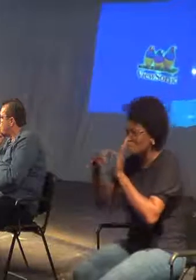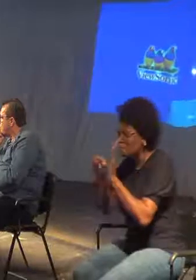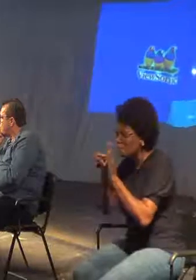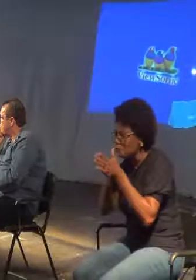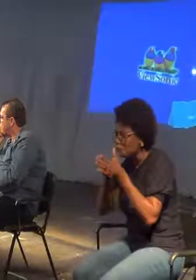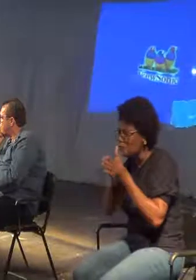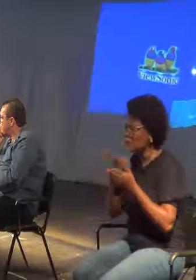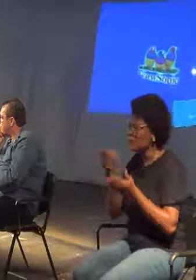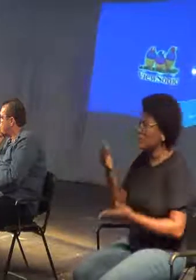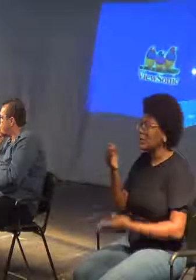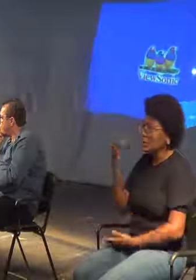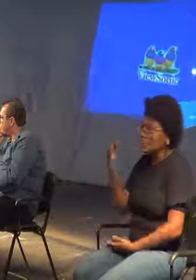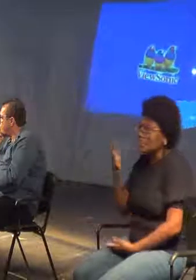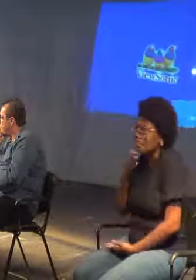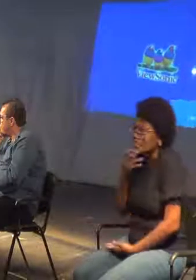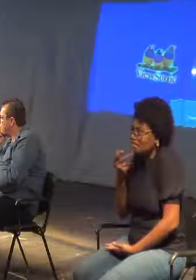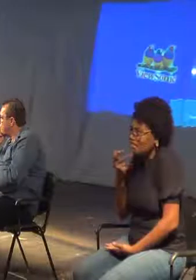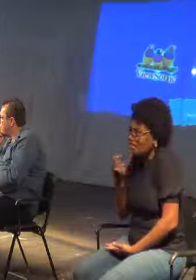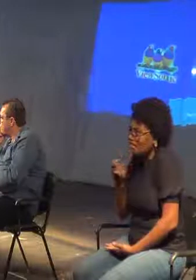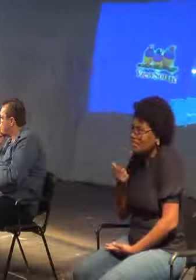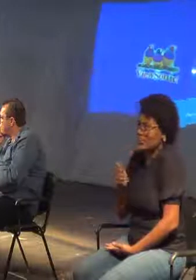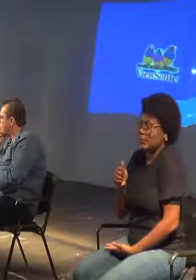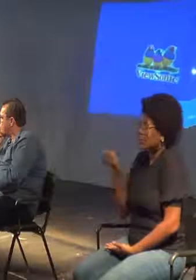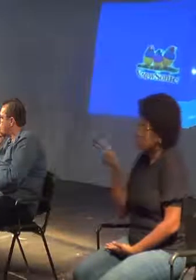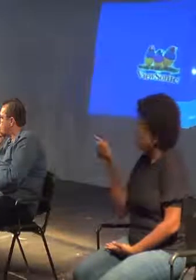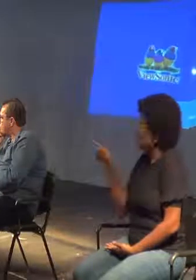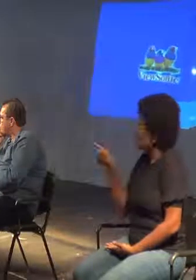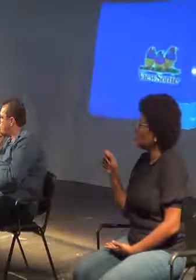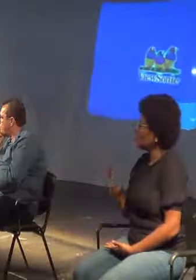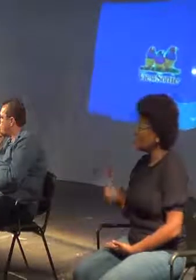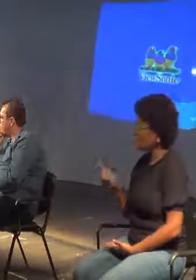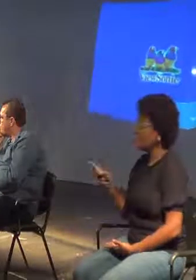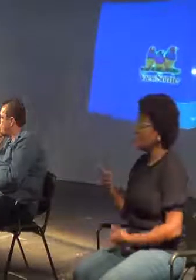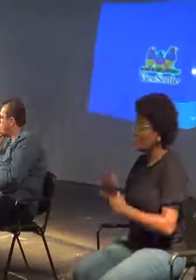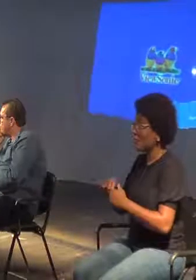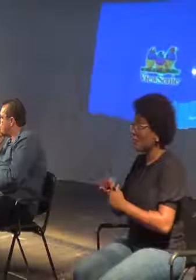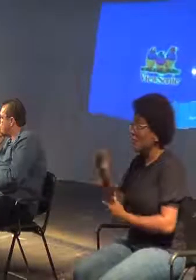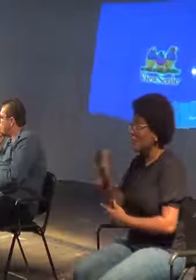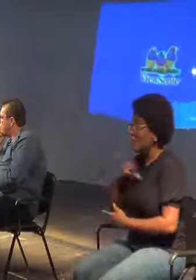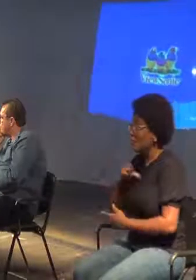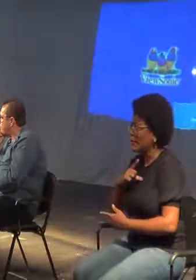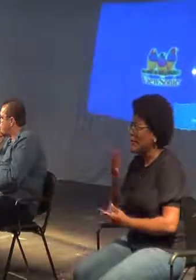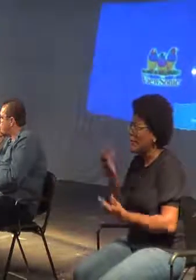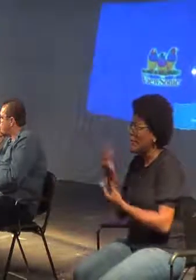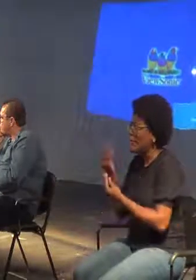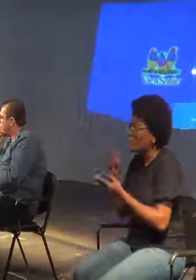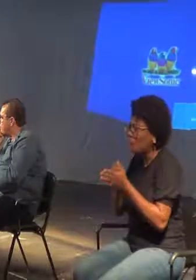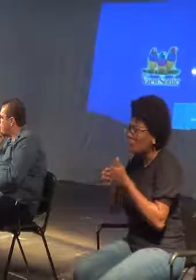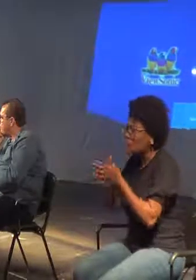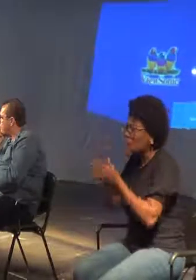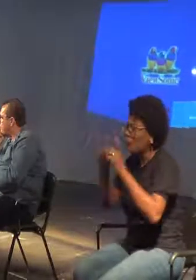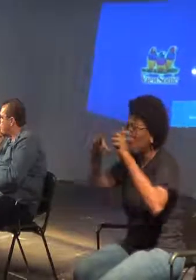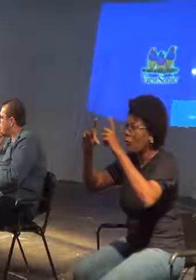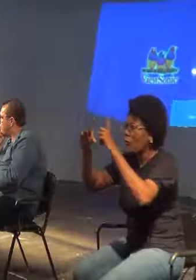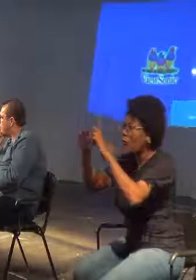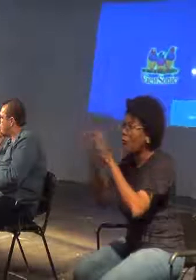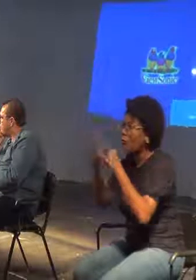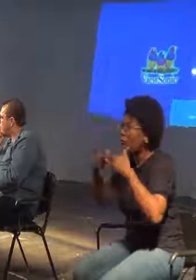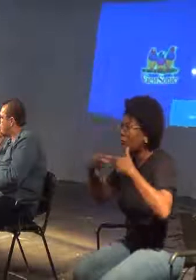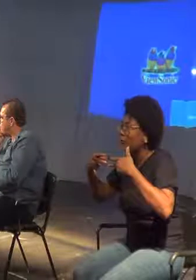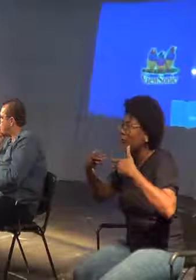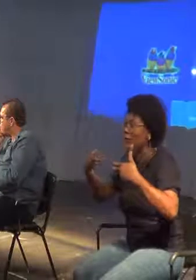isso, ele foi apresentado como memorialista, né? Que a gente tem uma memória, e não só memória, mas como uma